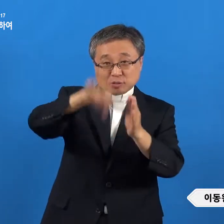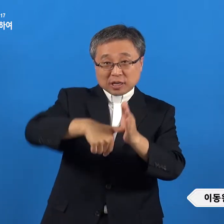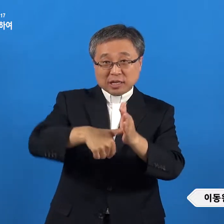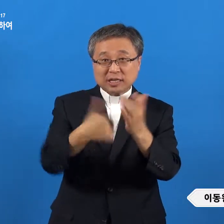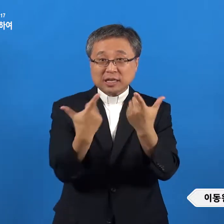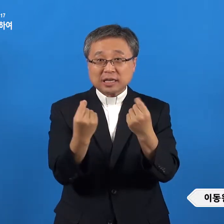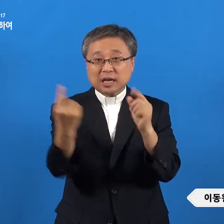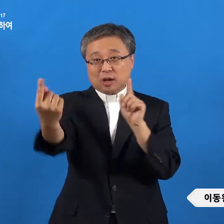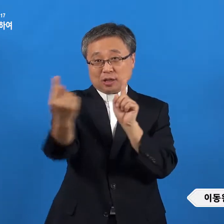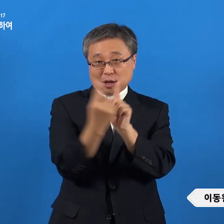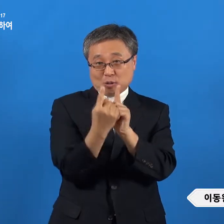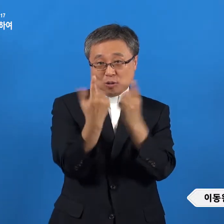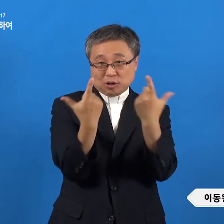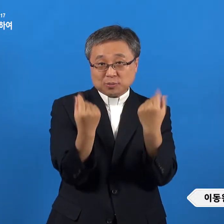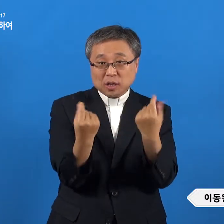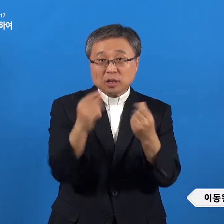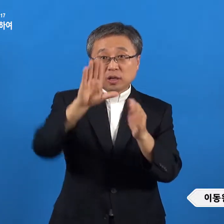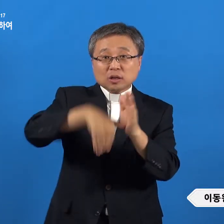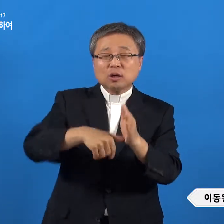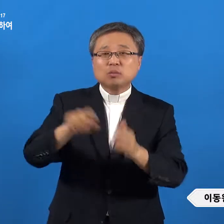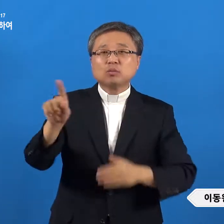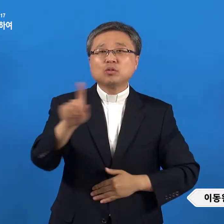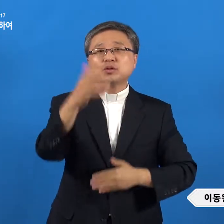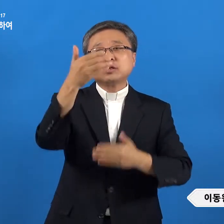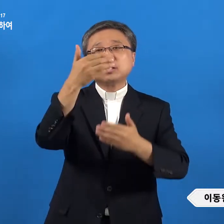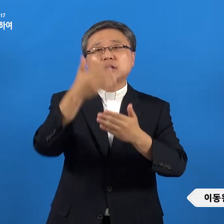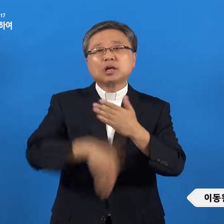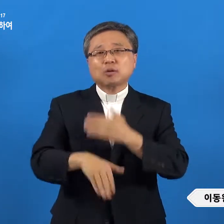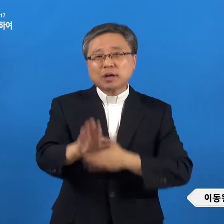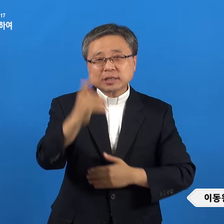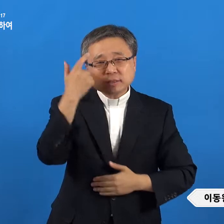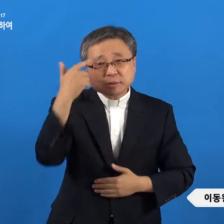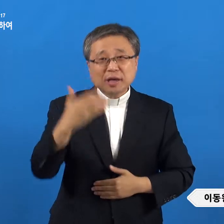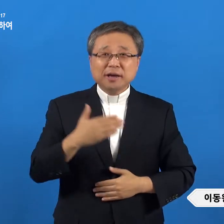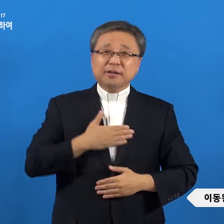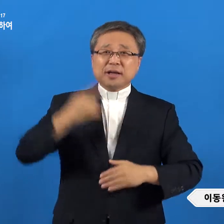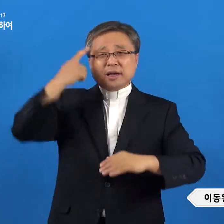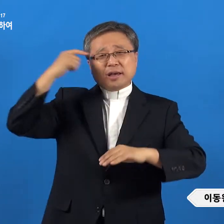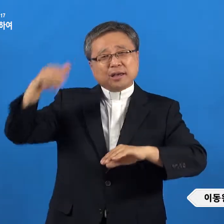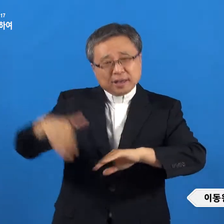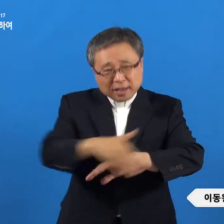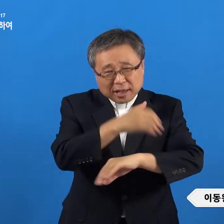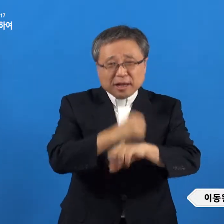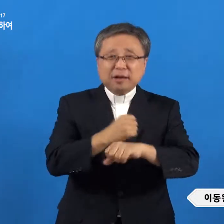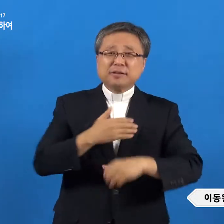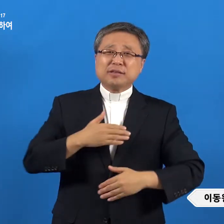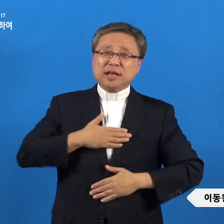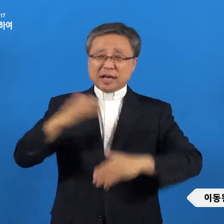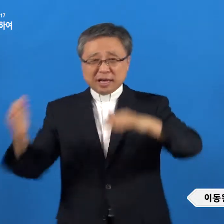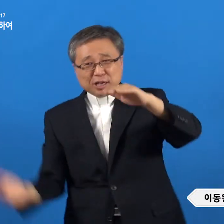그때 무엇을 남기고 가시겠습니까? 내가 계획하고 내가 실현한 그